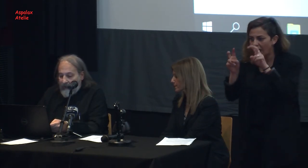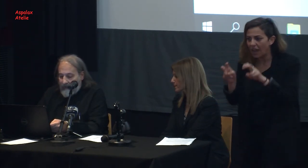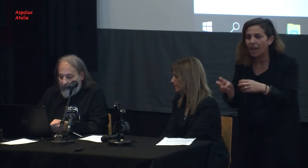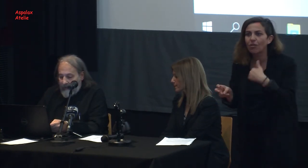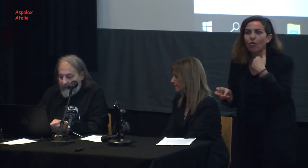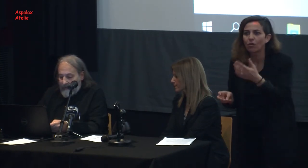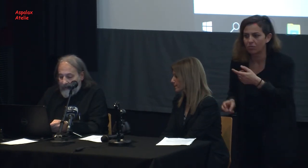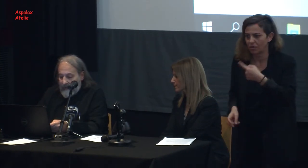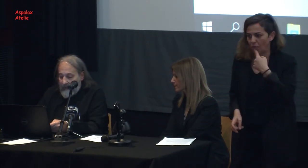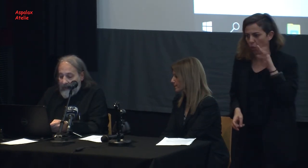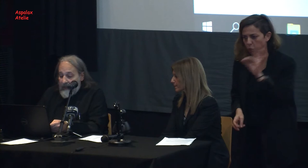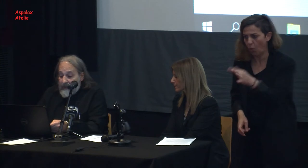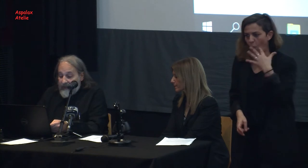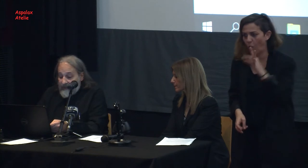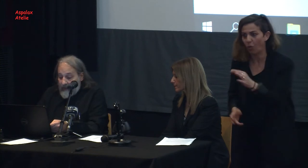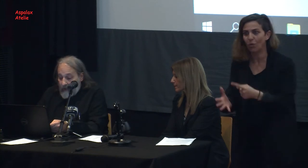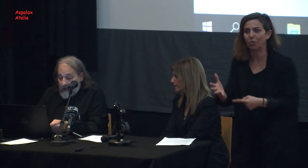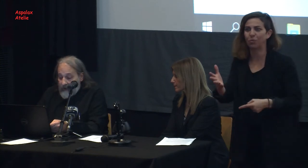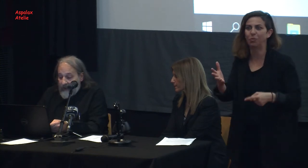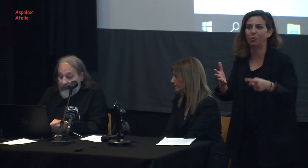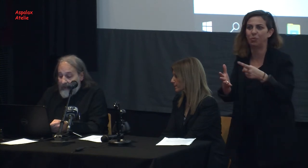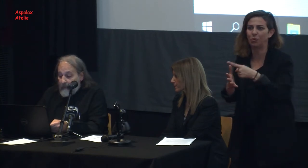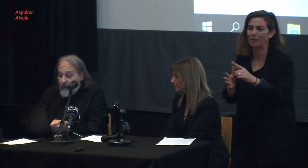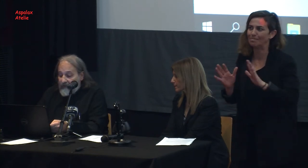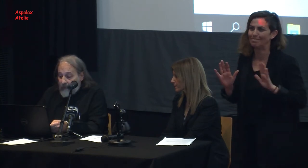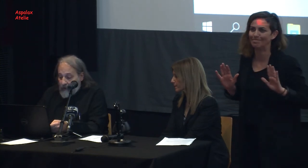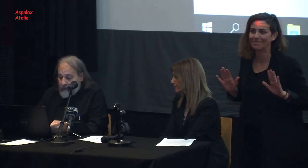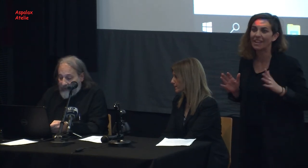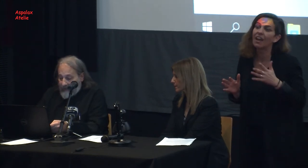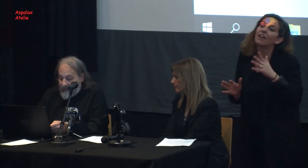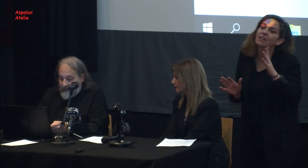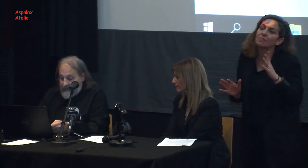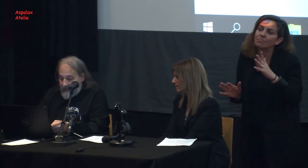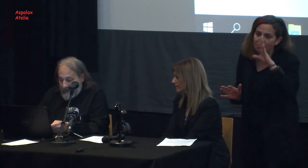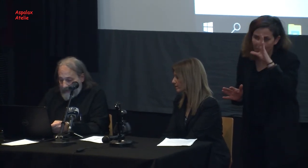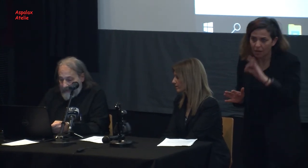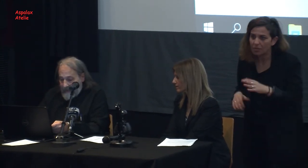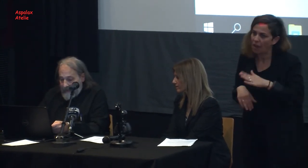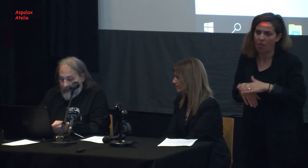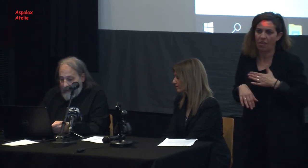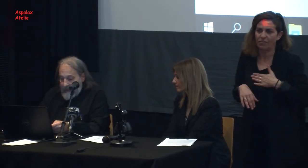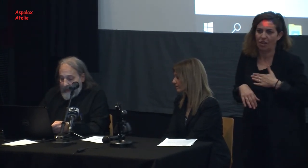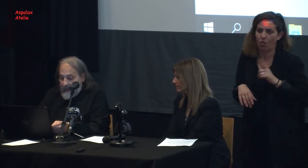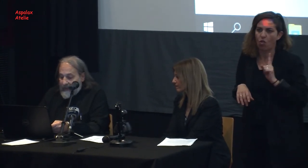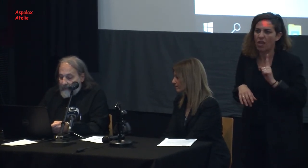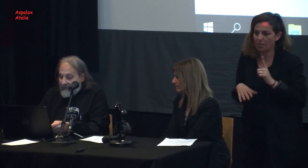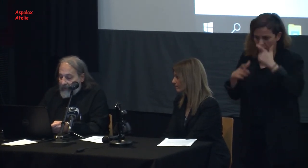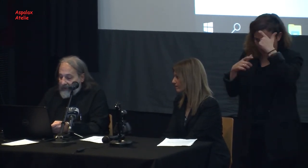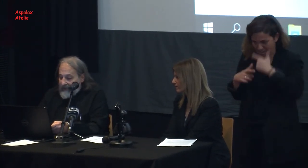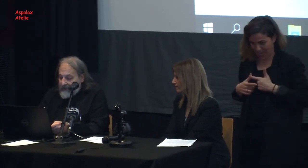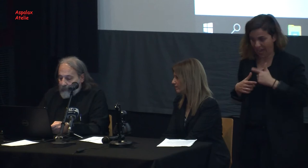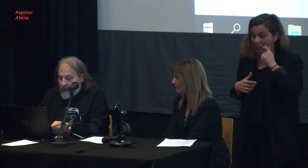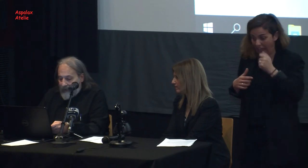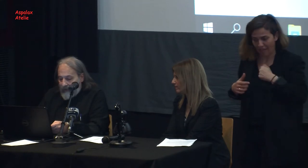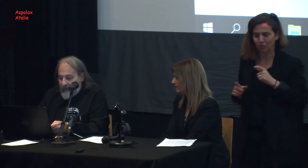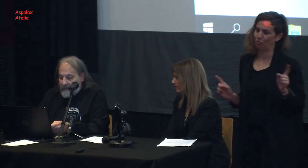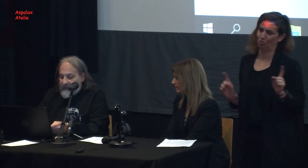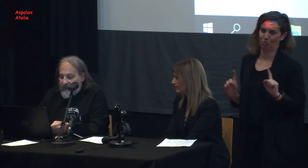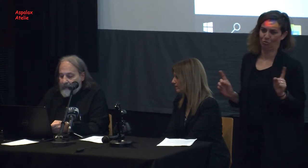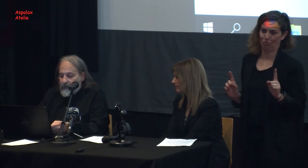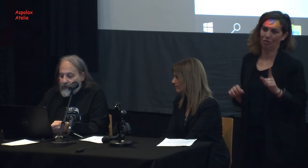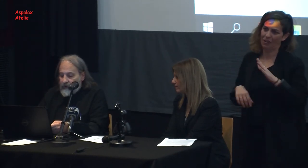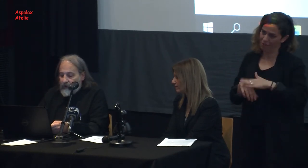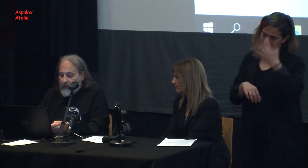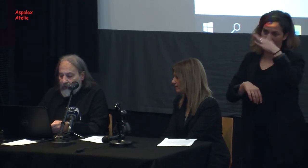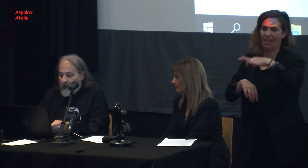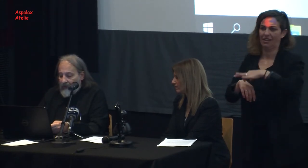αρνητικό χαρακτήρα. Δυστυχώς δεν είμαι ο εαυτός μου εκείνες τις στιγμές. Θα με βοηθήσει πολύ να